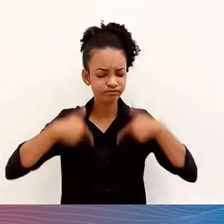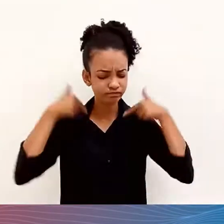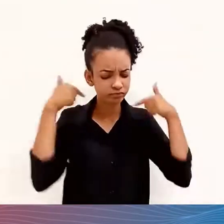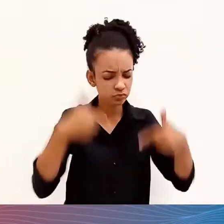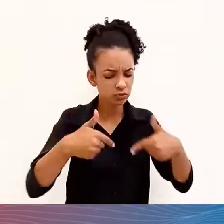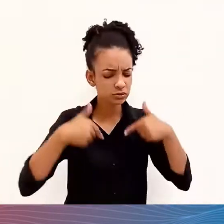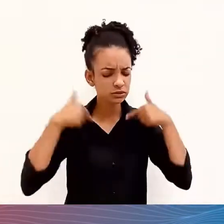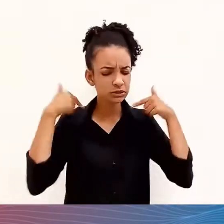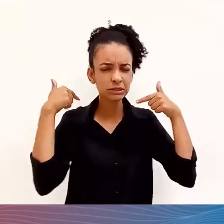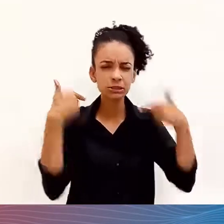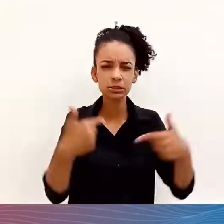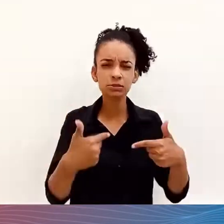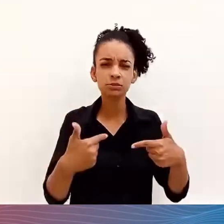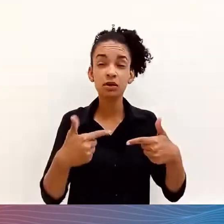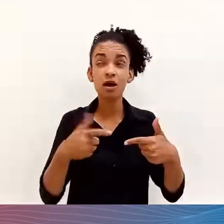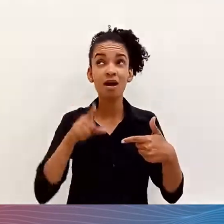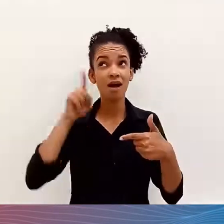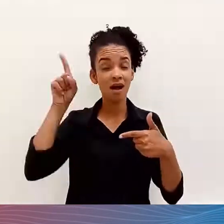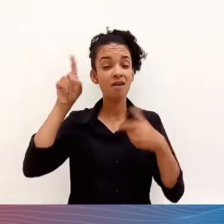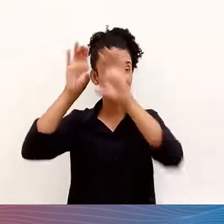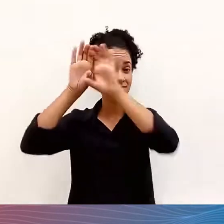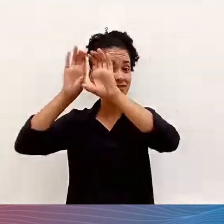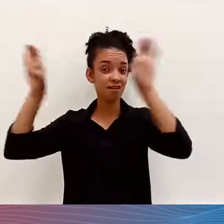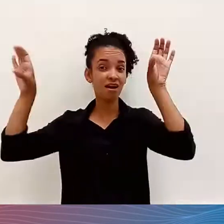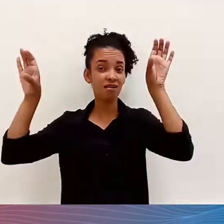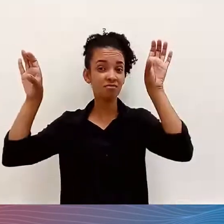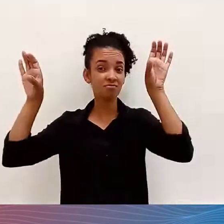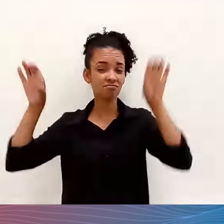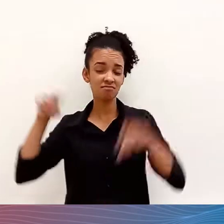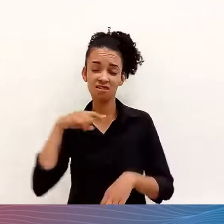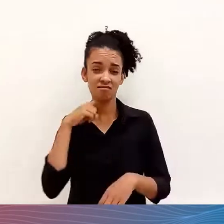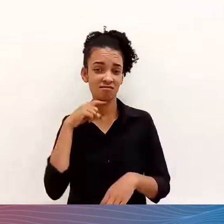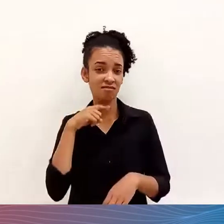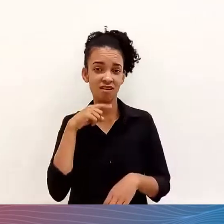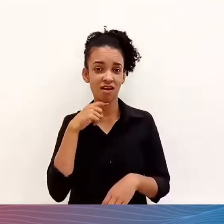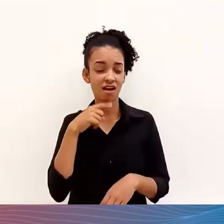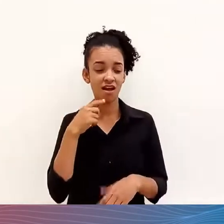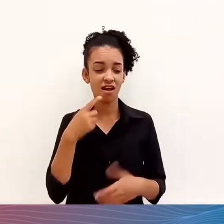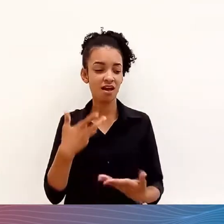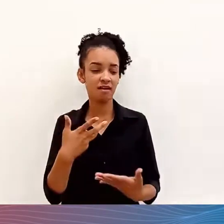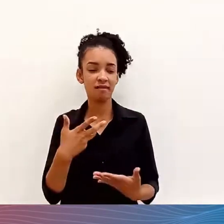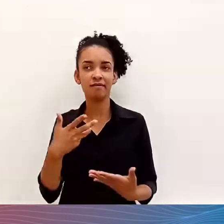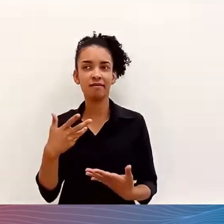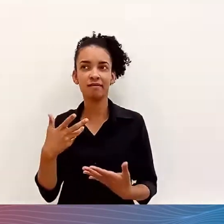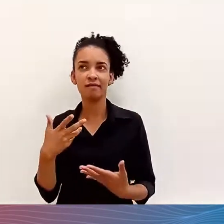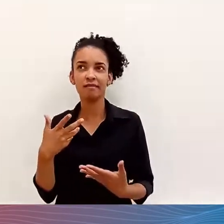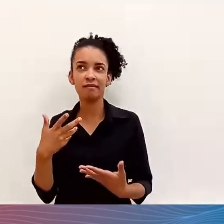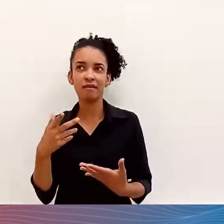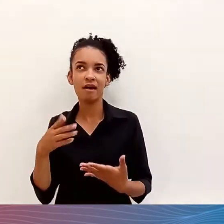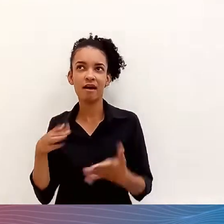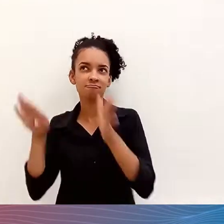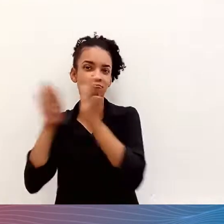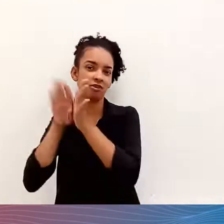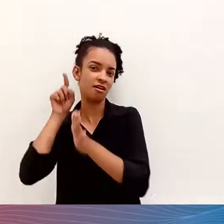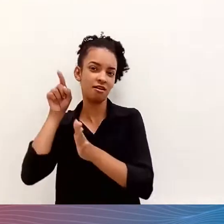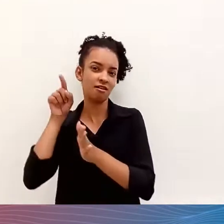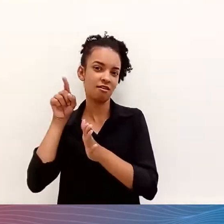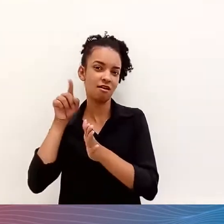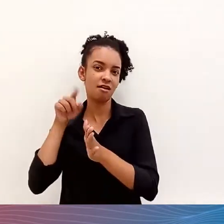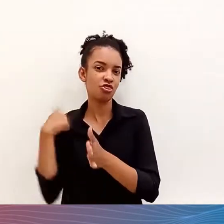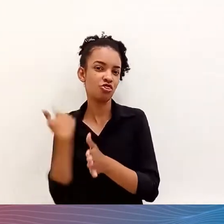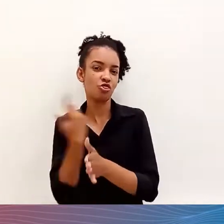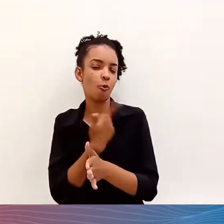vai atingir a nossa base. E Apocalipse 14, 1